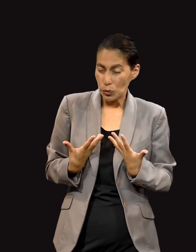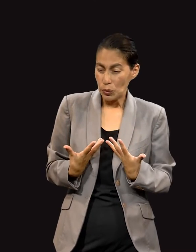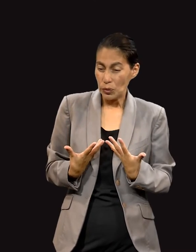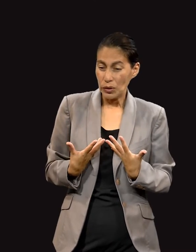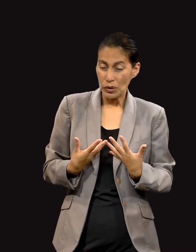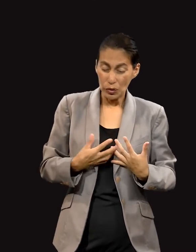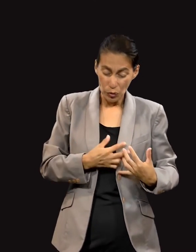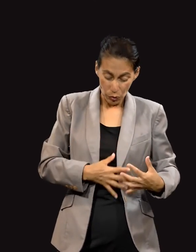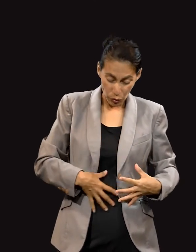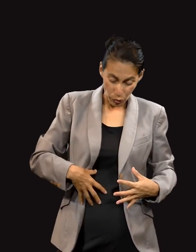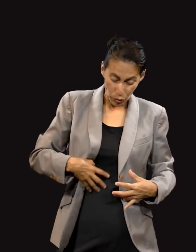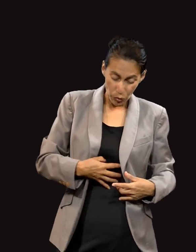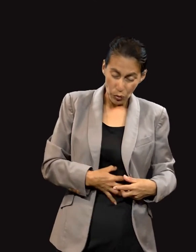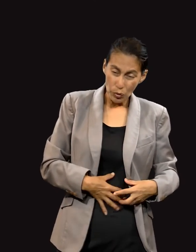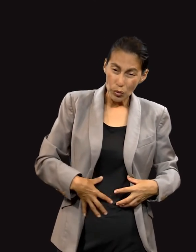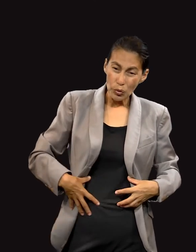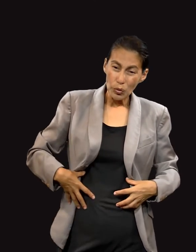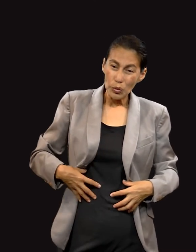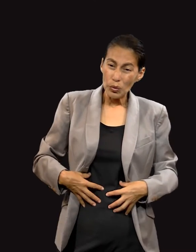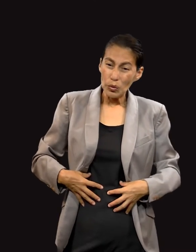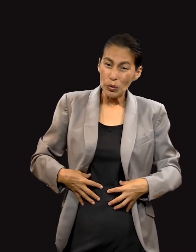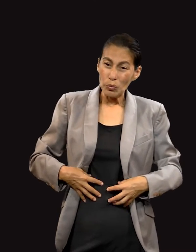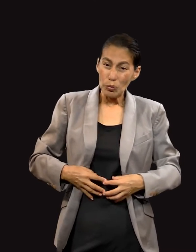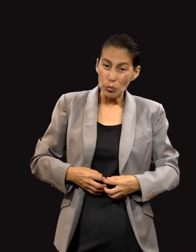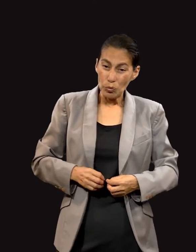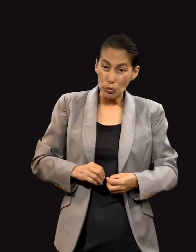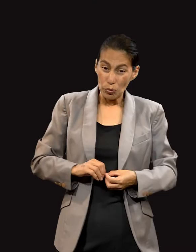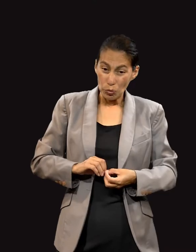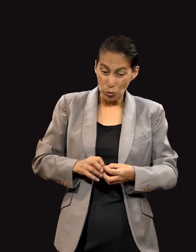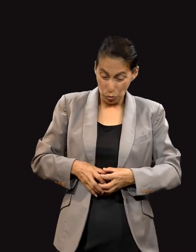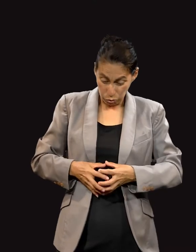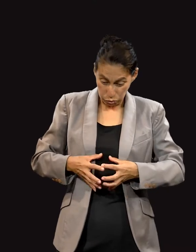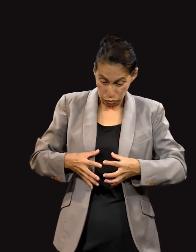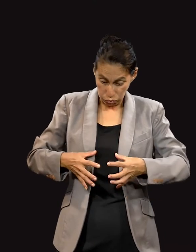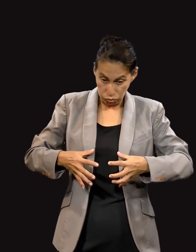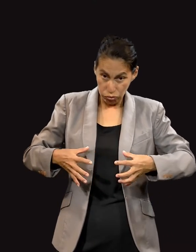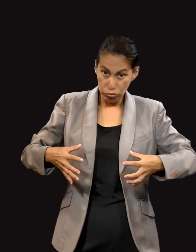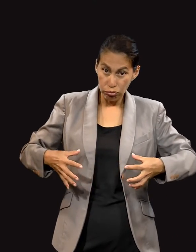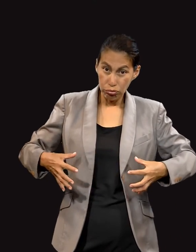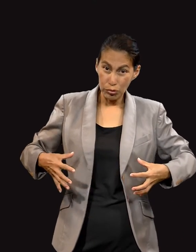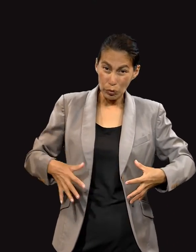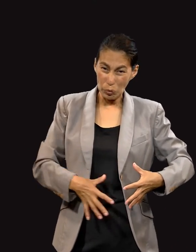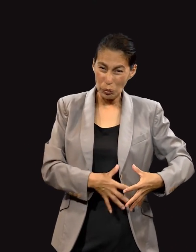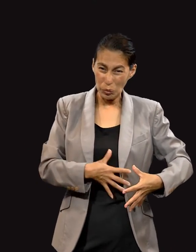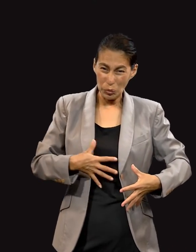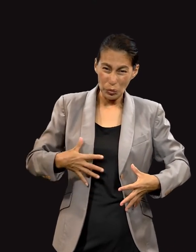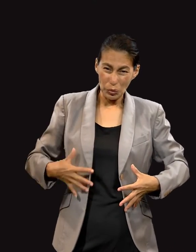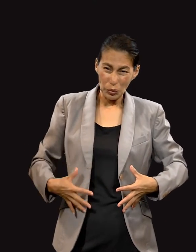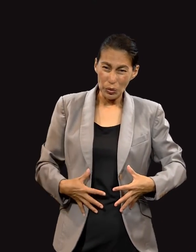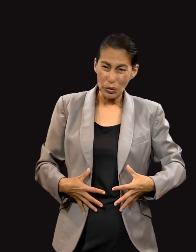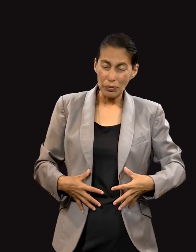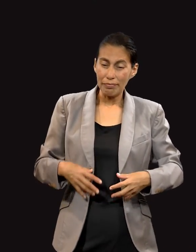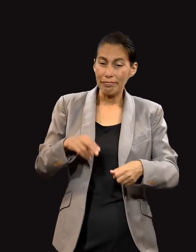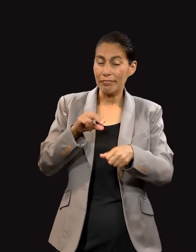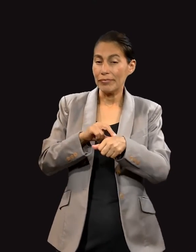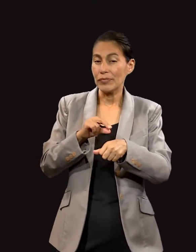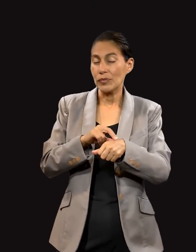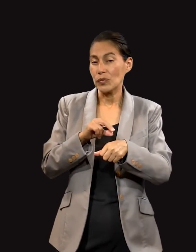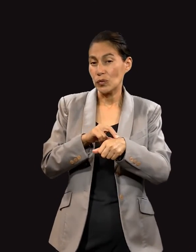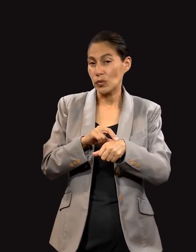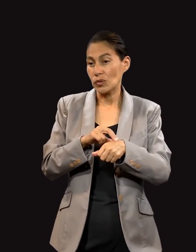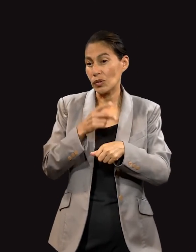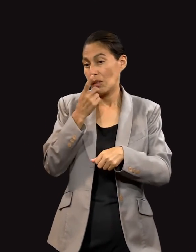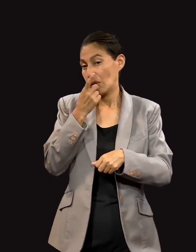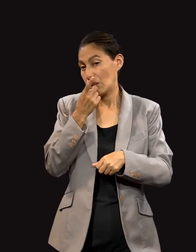hizo metástasis. Y entonces el doctor le dijo que no tenía, no había muchas esperanzas.